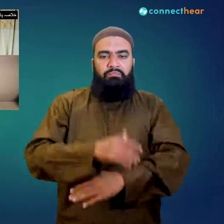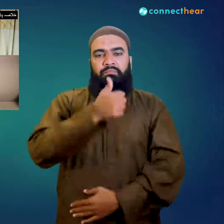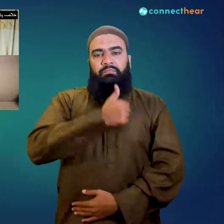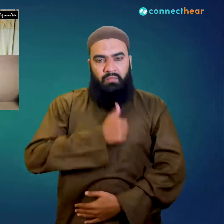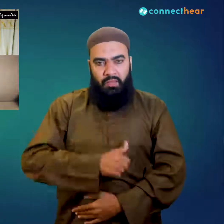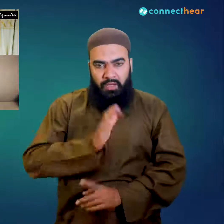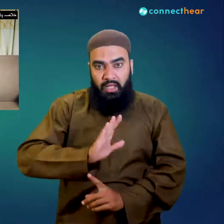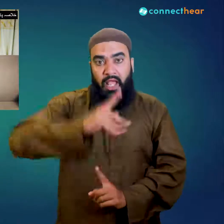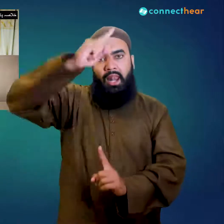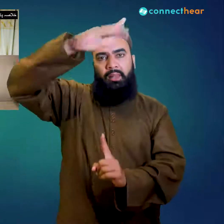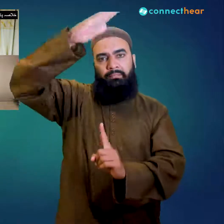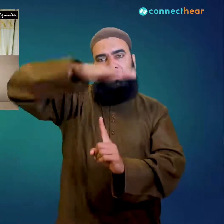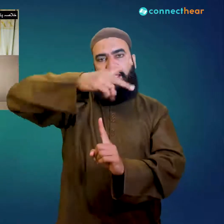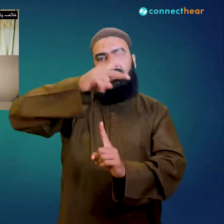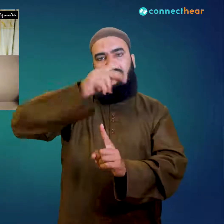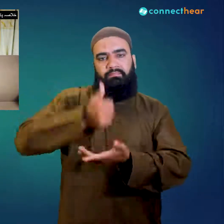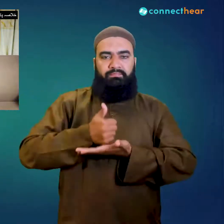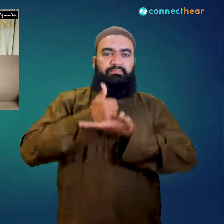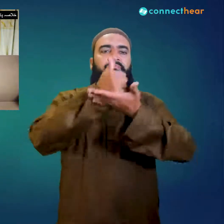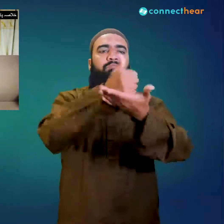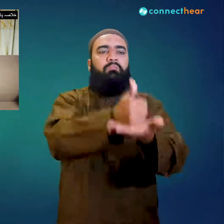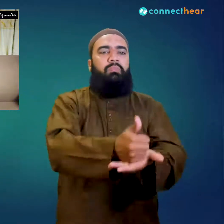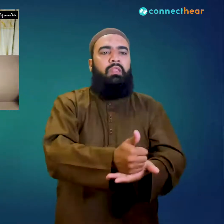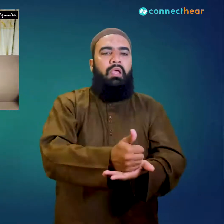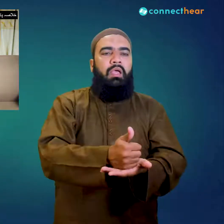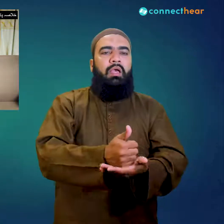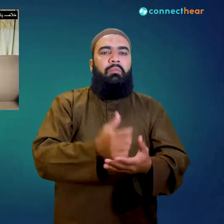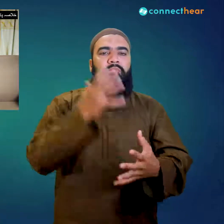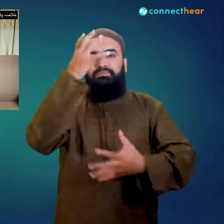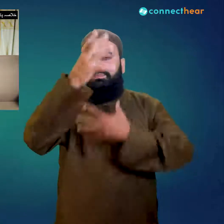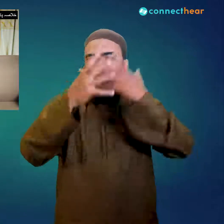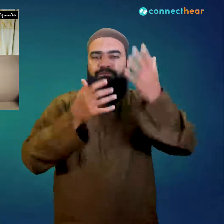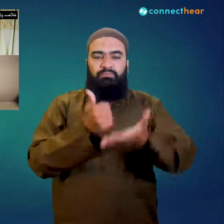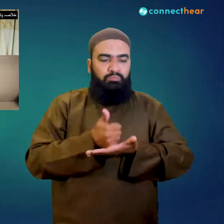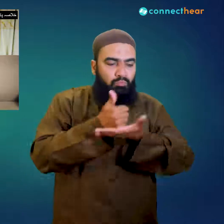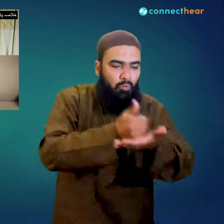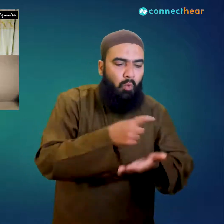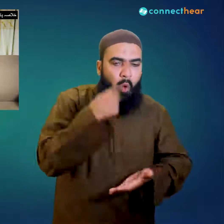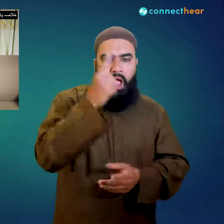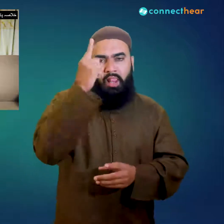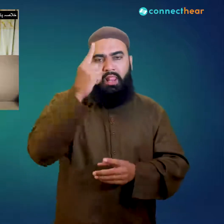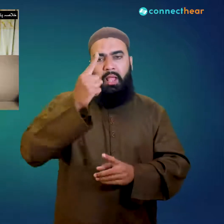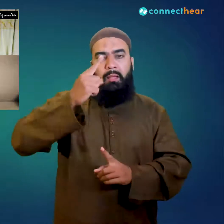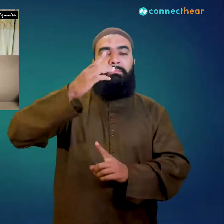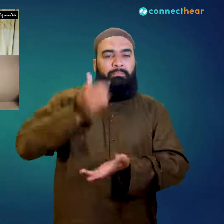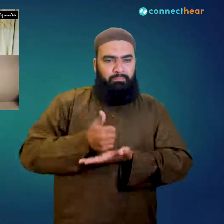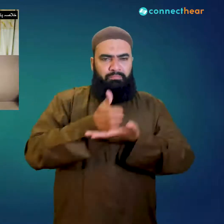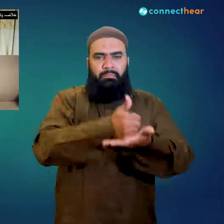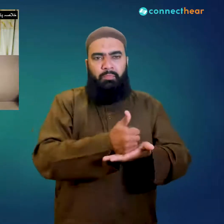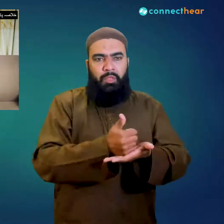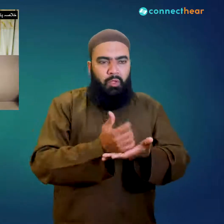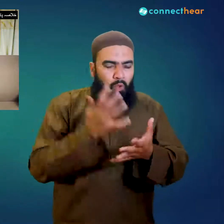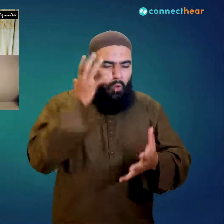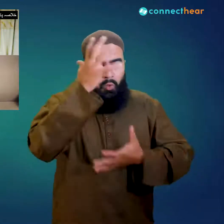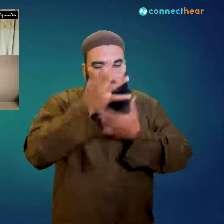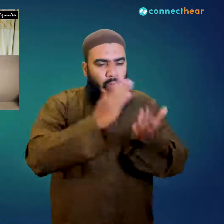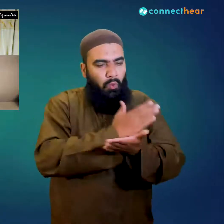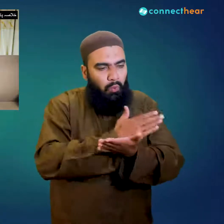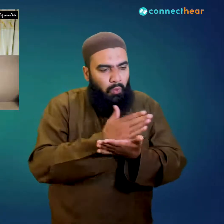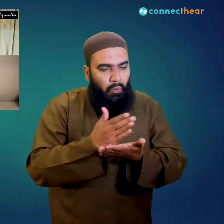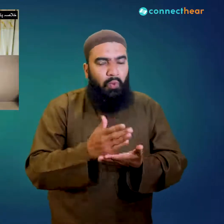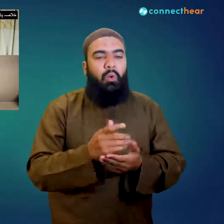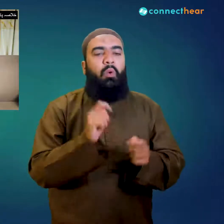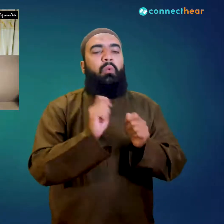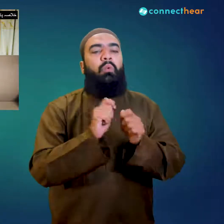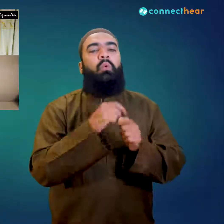وَإِن يَمْسَسْكَ اللَّهُ بِضُرٍّ فَلَا كَاشِفَ لَهُ إِلَّا هُوَ، اگر تمہیں کوئی تکلیف پہنچتی ہے اللہ کی طرف سے تو اس کو دور کرنے